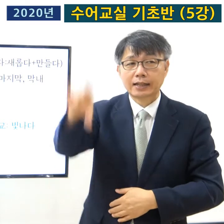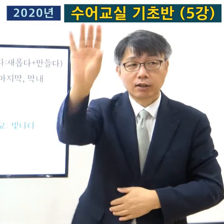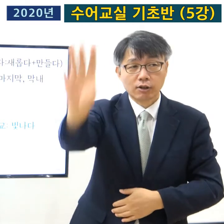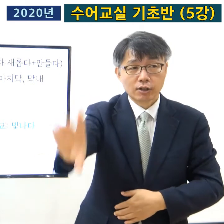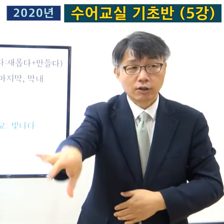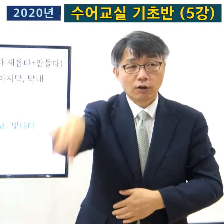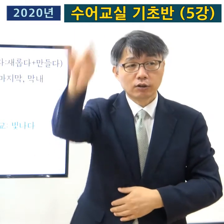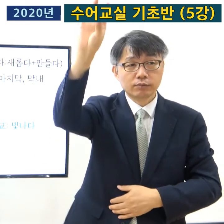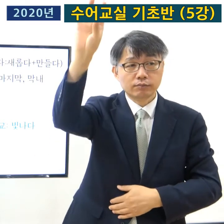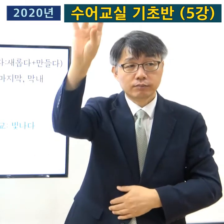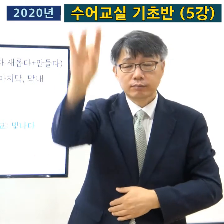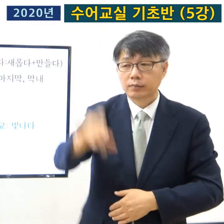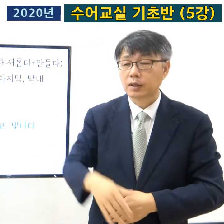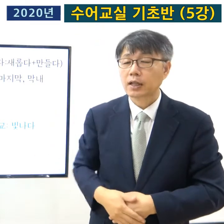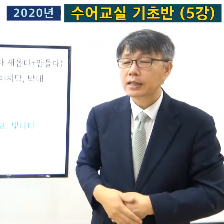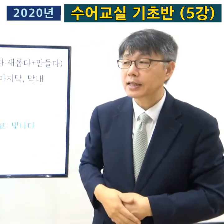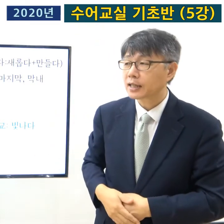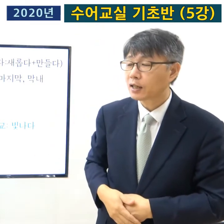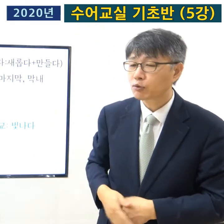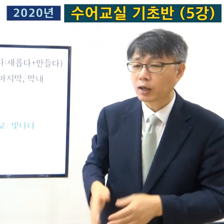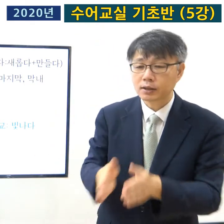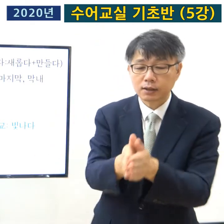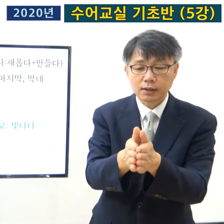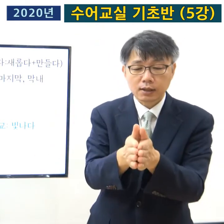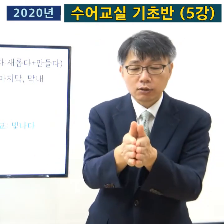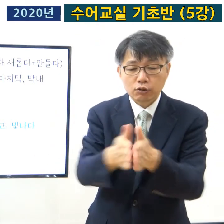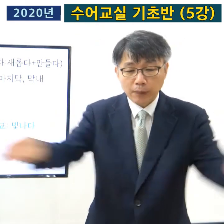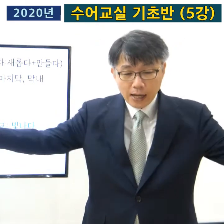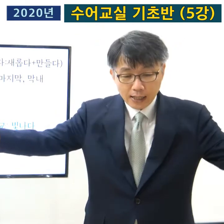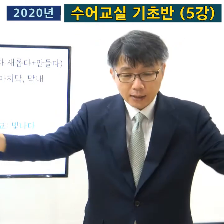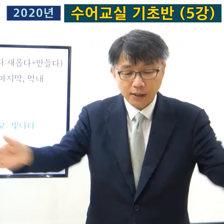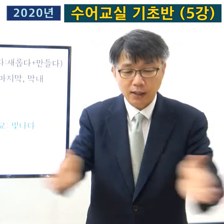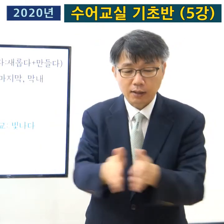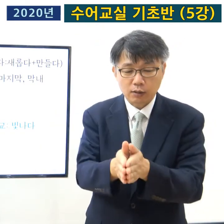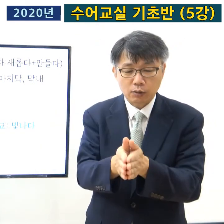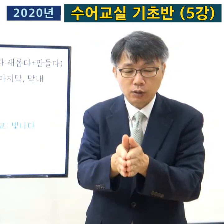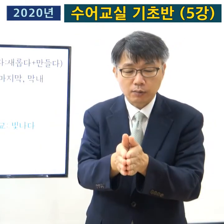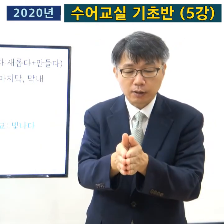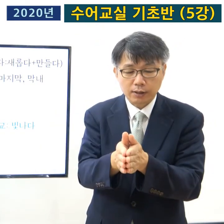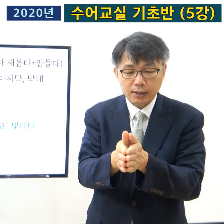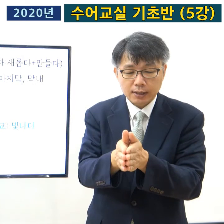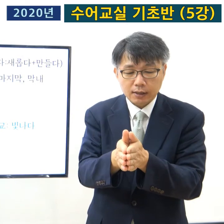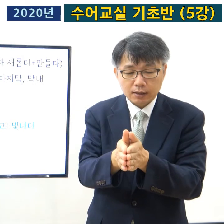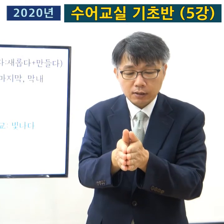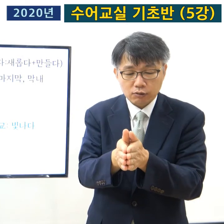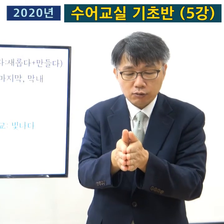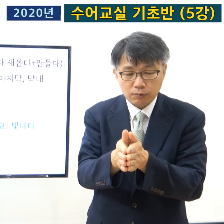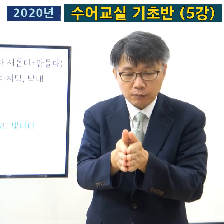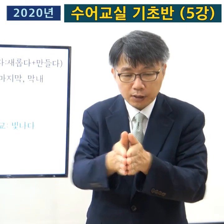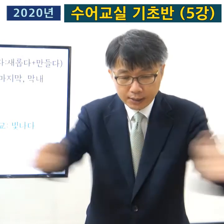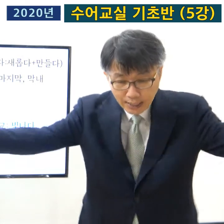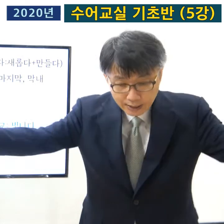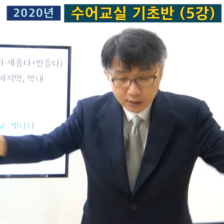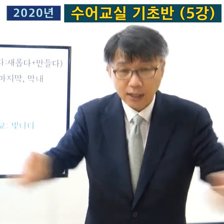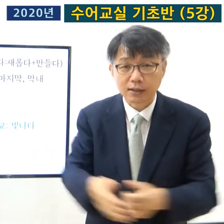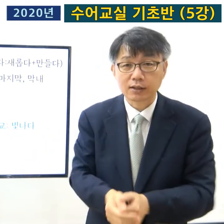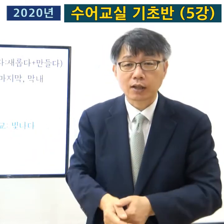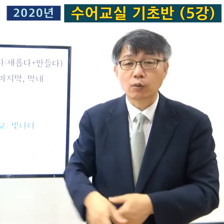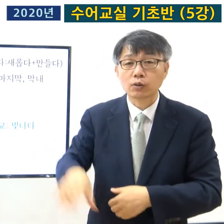거예요. 처음. 시작이라는 수화는 출발 이렇게 여기 있으면 시작 이렇게 하는 건데 요거는